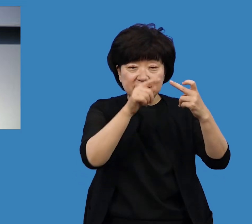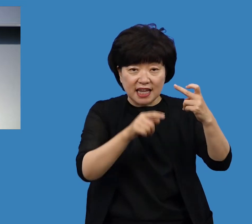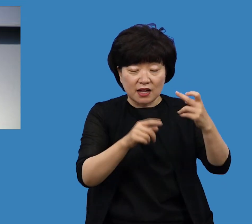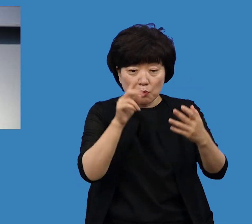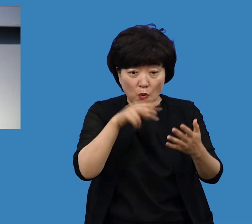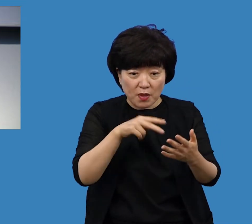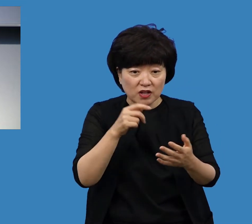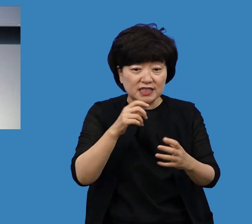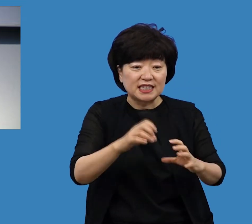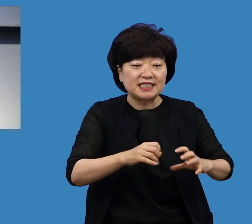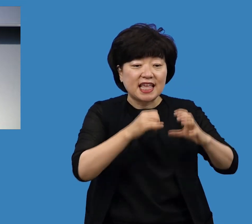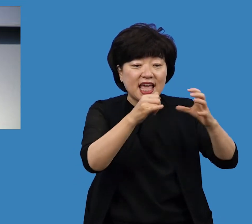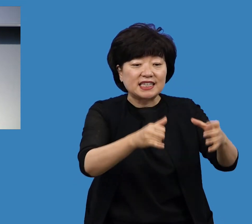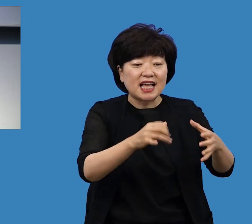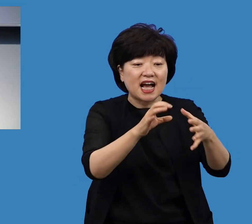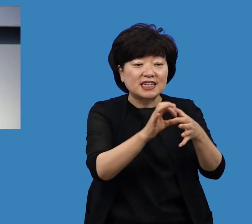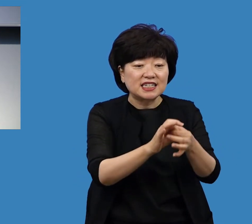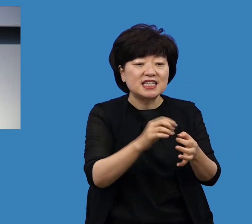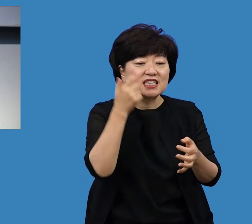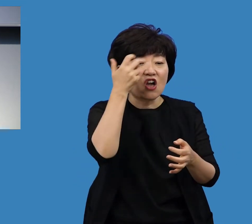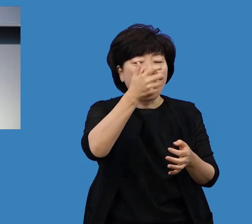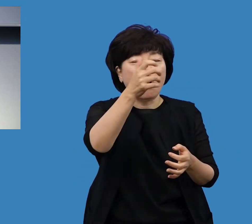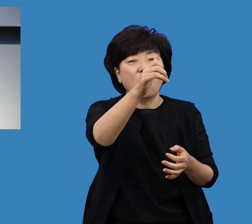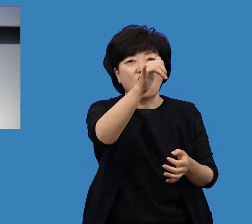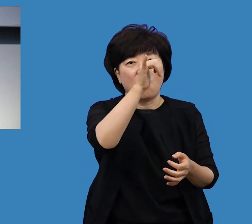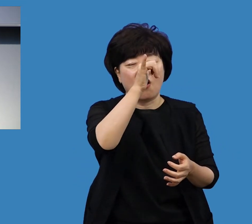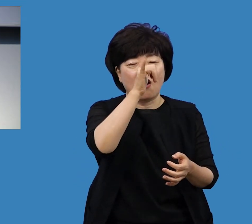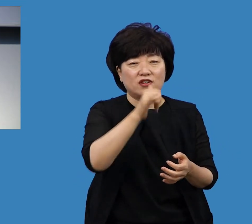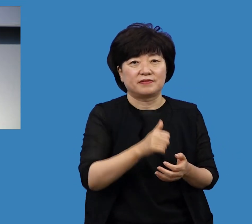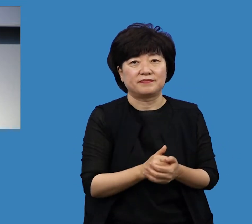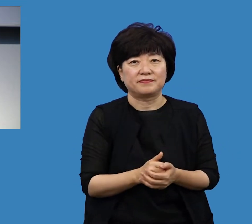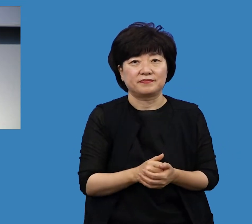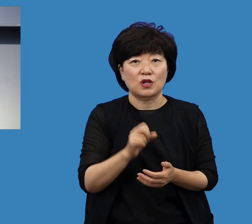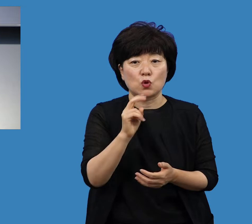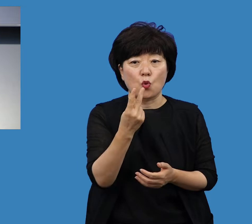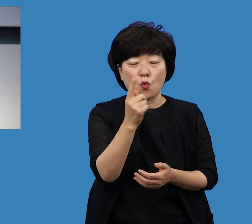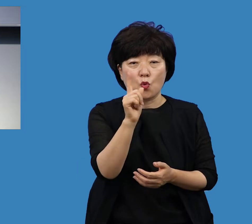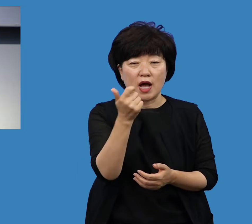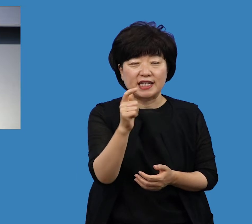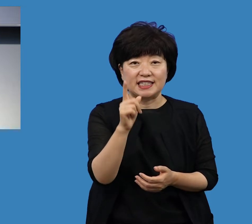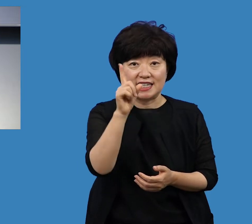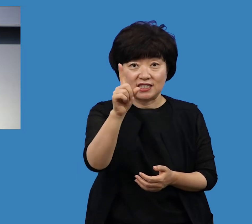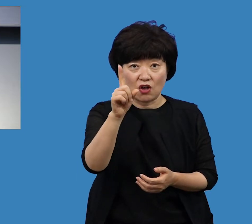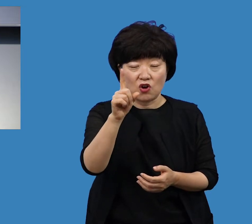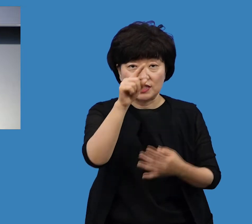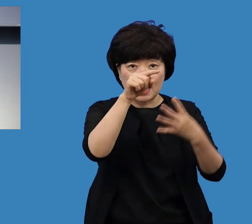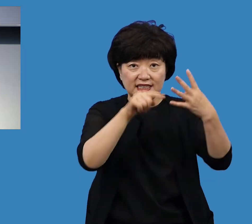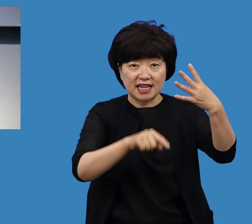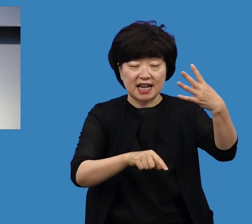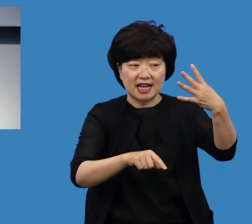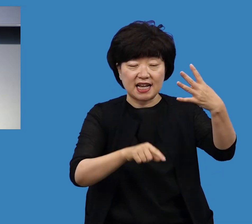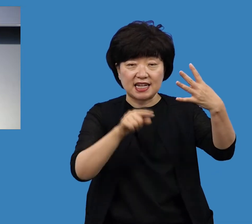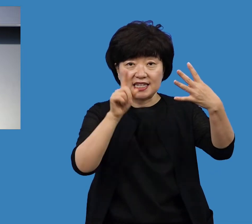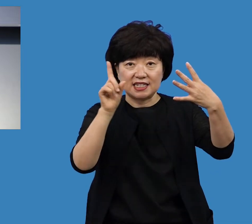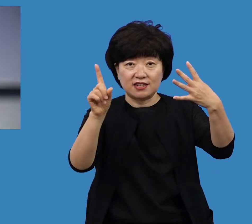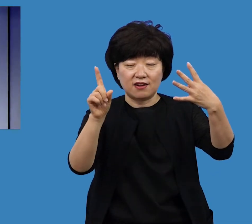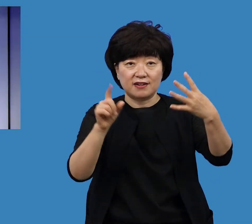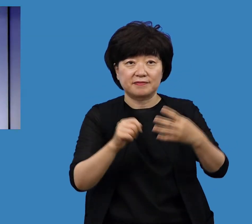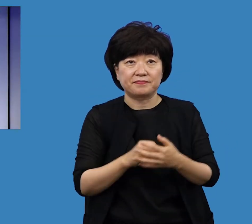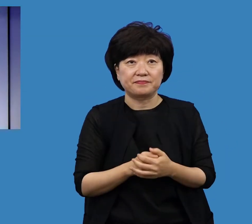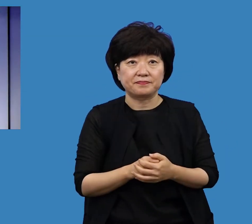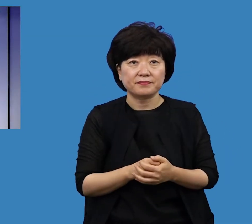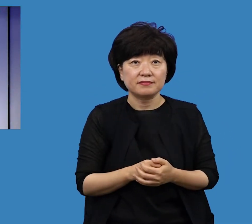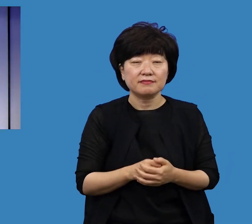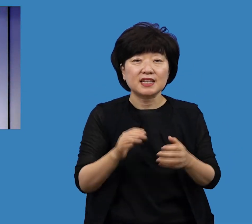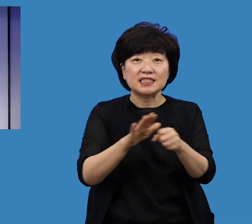하는 표현이 등장하는 것입니다. 자, 그래서 요한일서 4장 1절에 보면 이렇게 얘기합니다. 요한일서 4장 1절